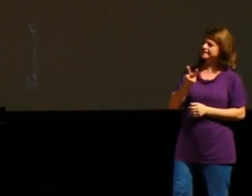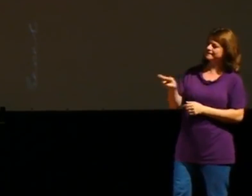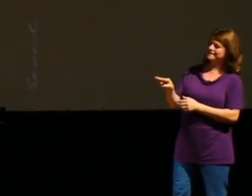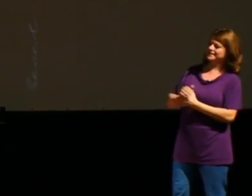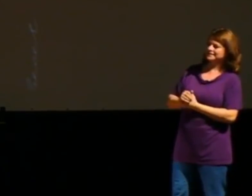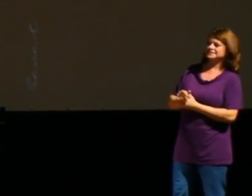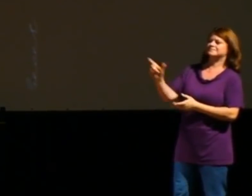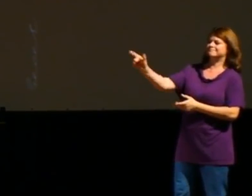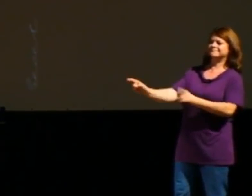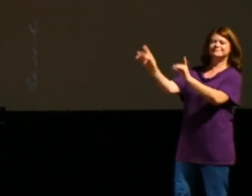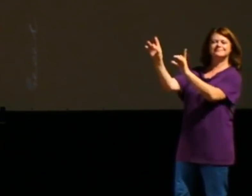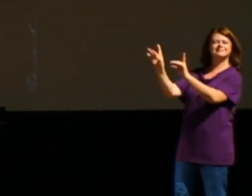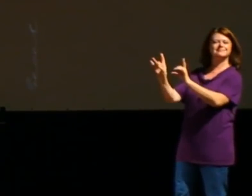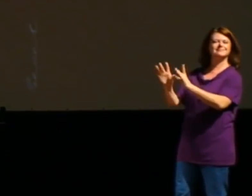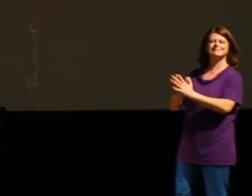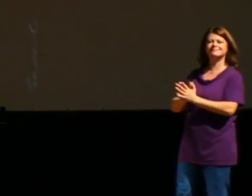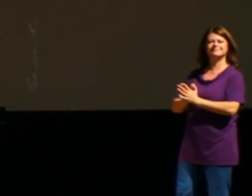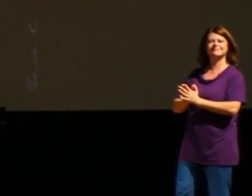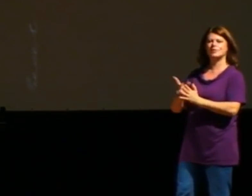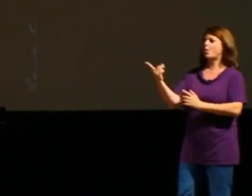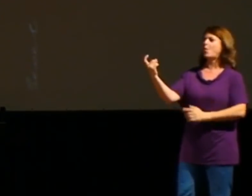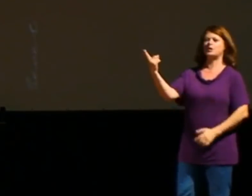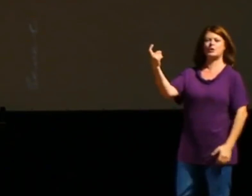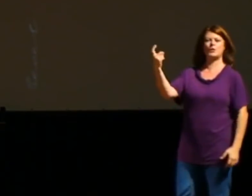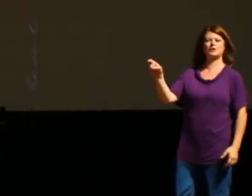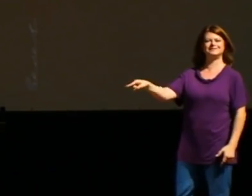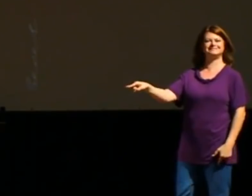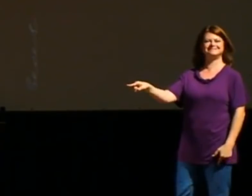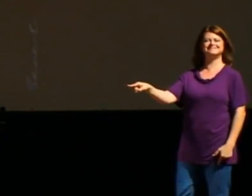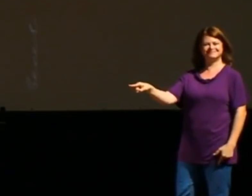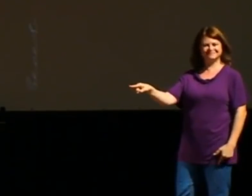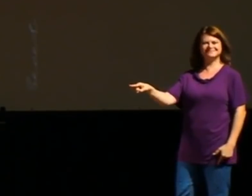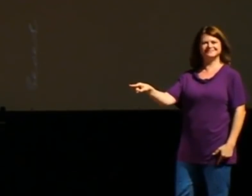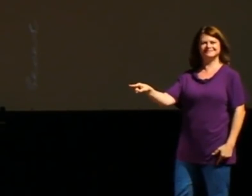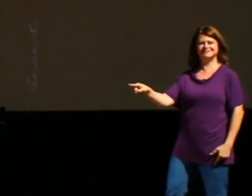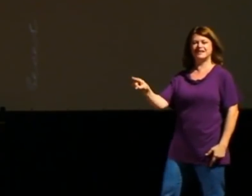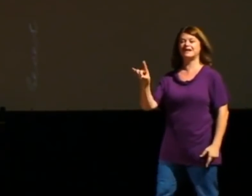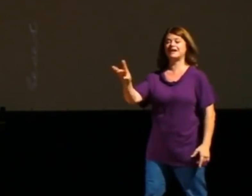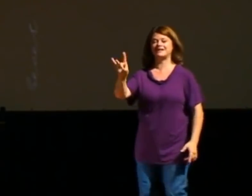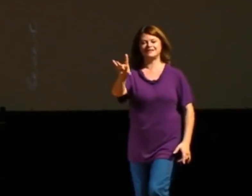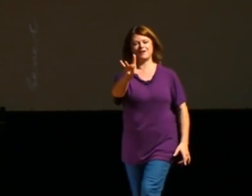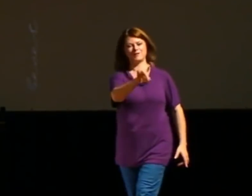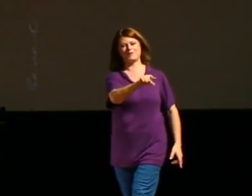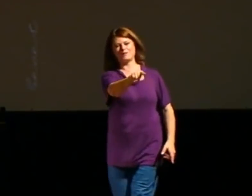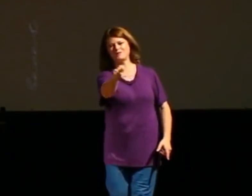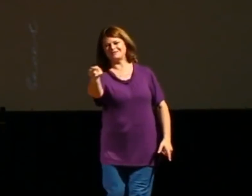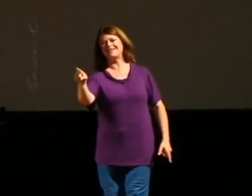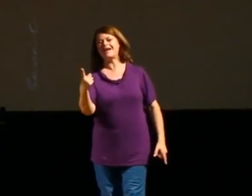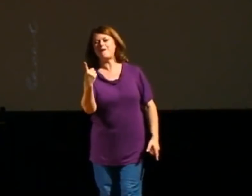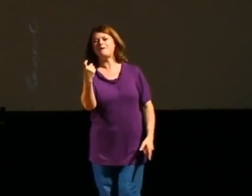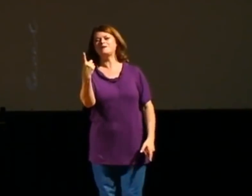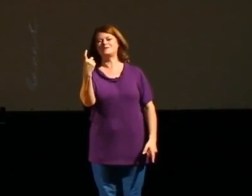Nós somos pessoas singulares, que nos encontramos com Deus em momentos